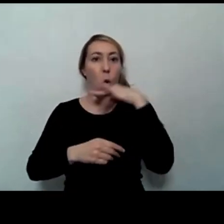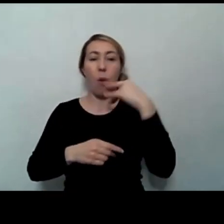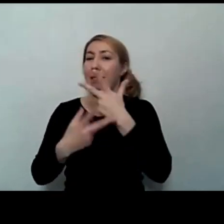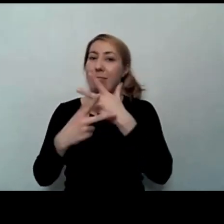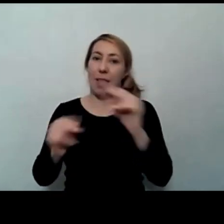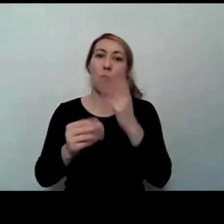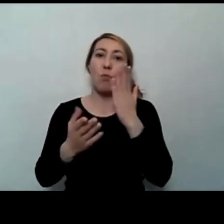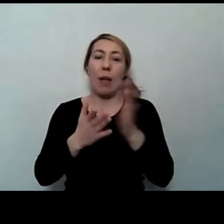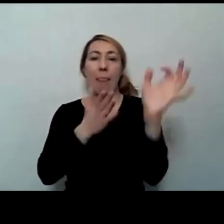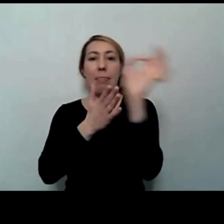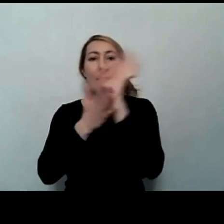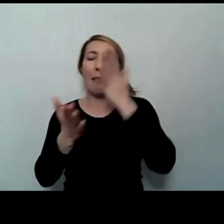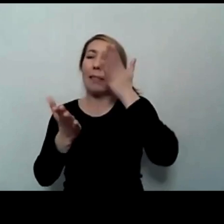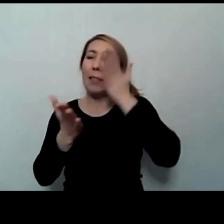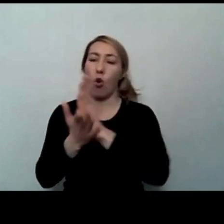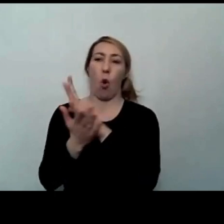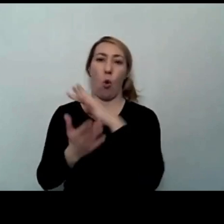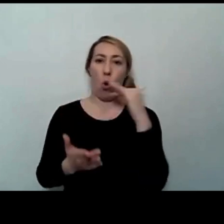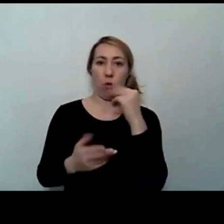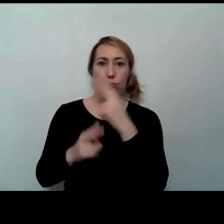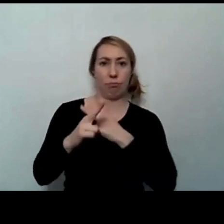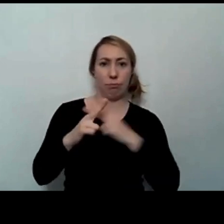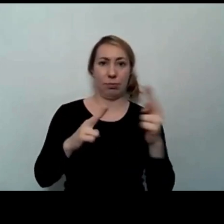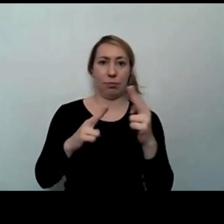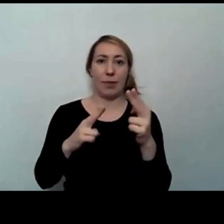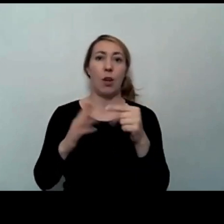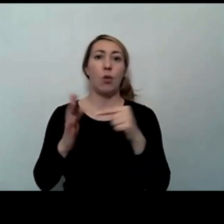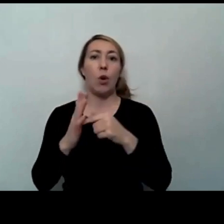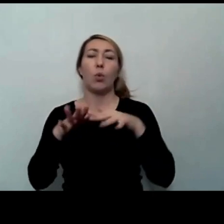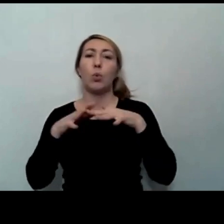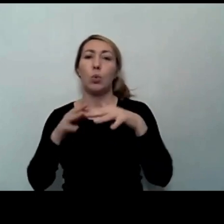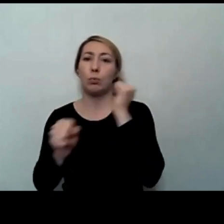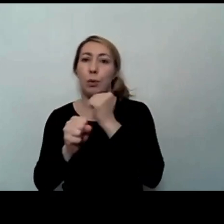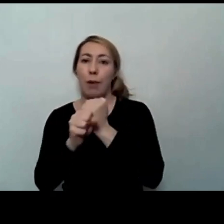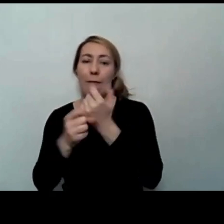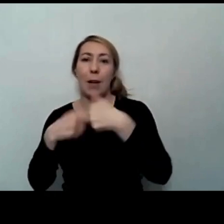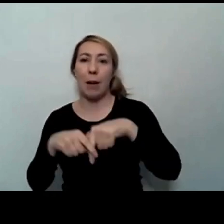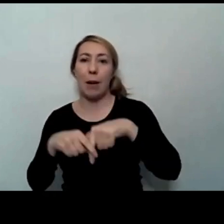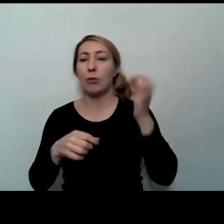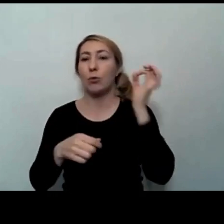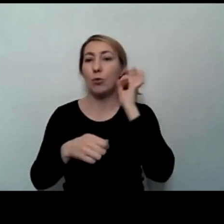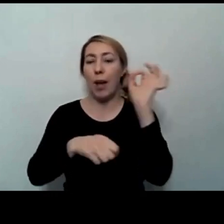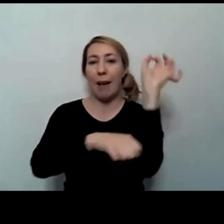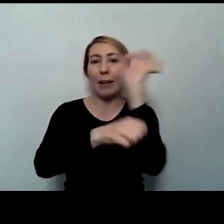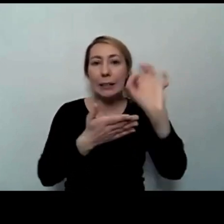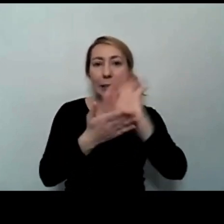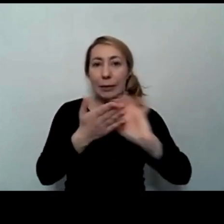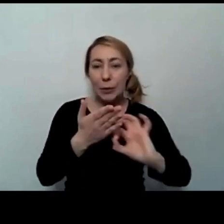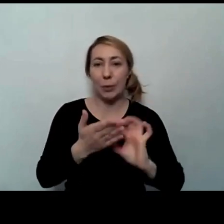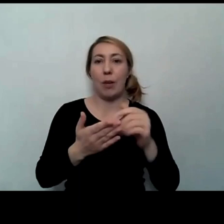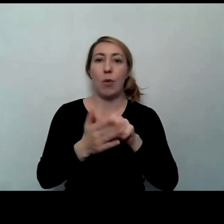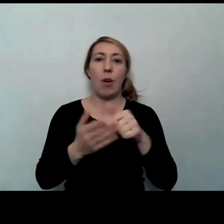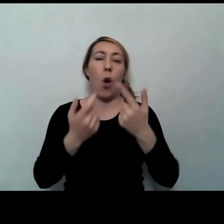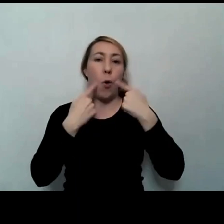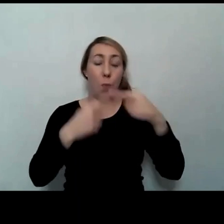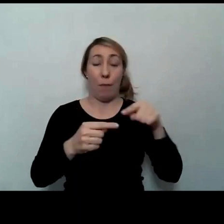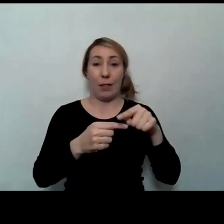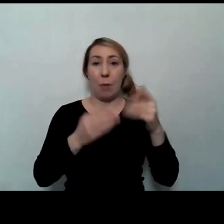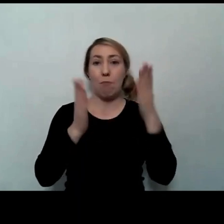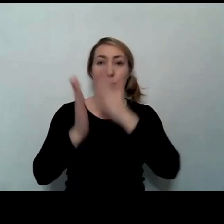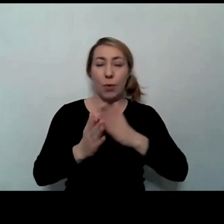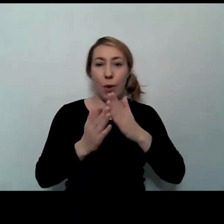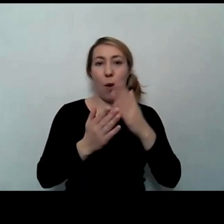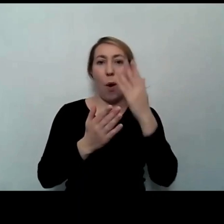narysowany kolor, tak? I tutaj dużą pracę też musiała wykonać graficzka, która była odpowiedzialna za przygotowanie